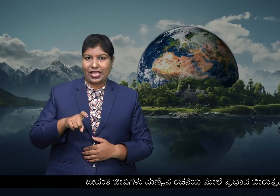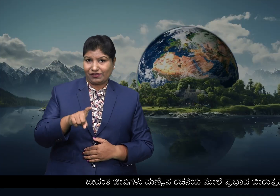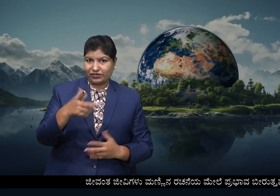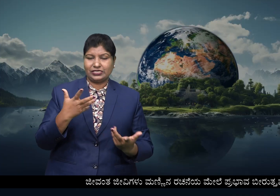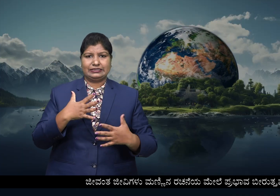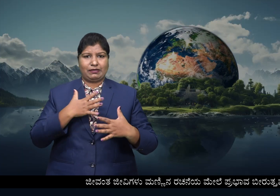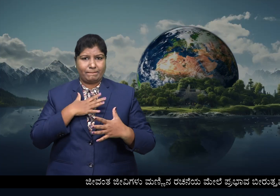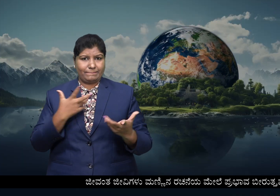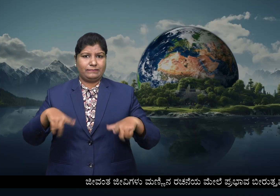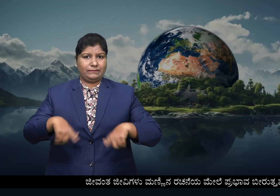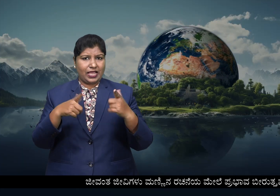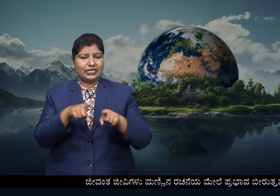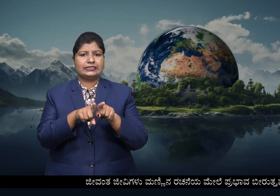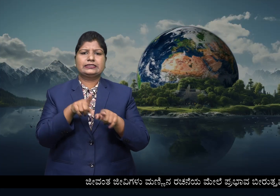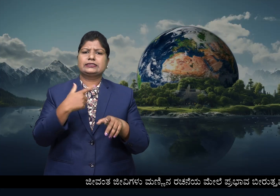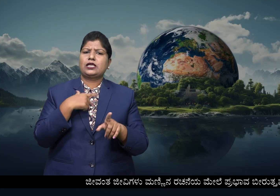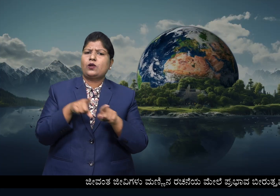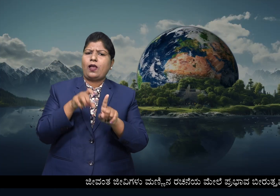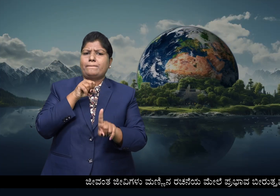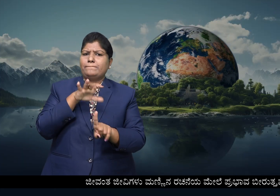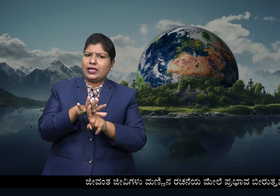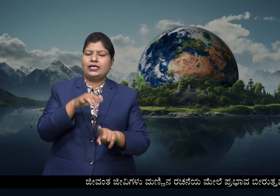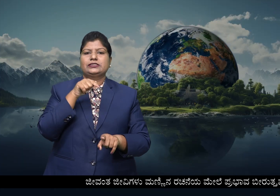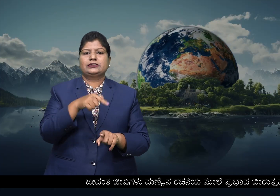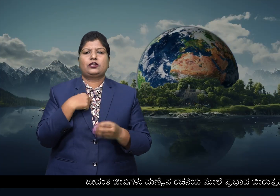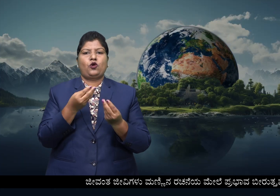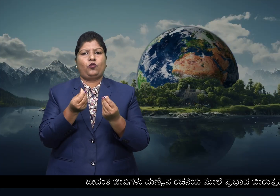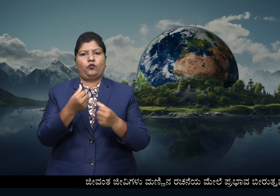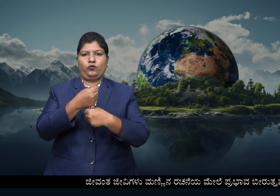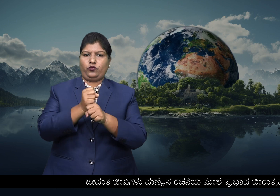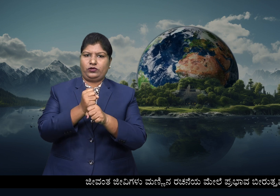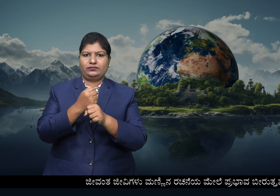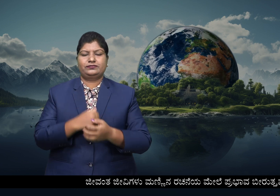ಜೀವಂತ ಜೀವಿಗಳು ಮಣ್ಣಿನ ರಚನೆಯ ಮೇಲೆ ಪ್ರಭಾವ ಬೀರುತ್ತವೆ.